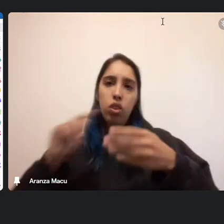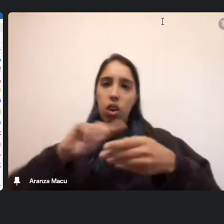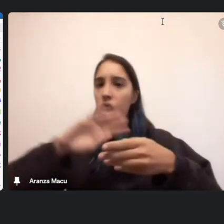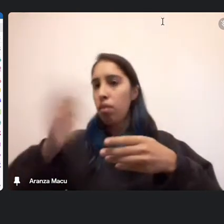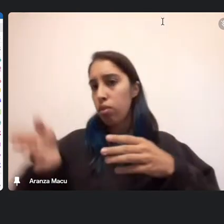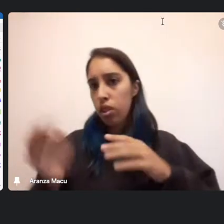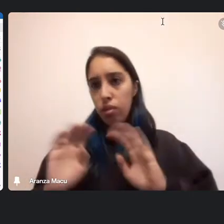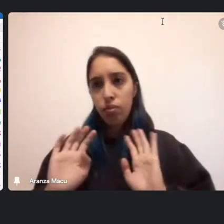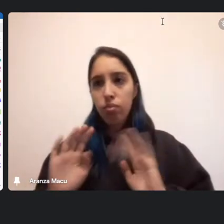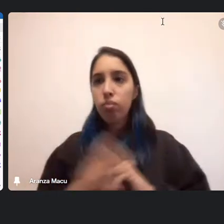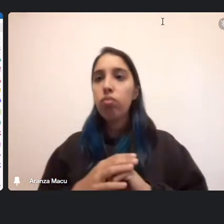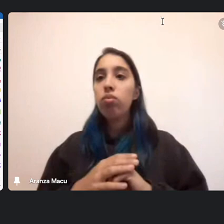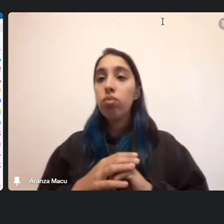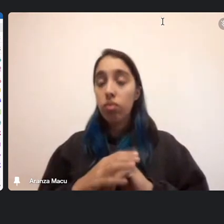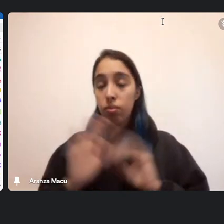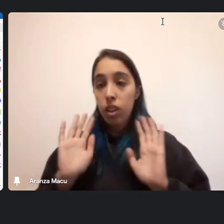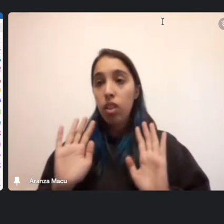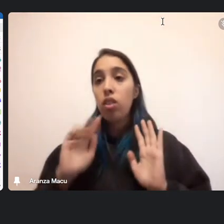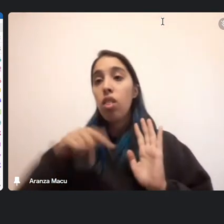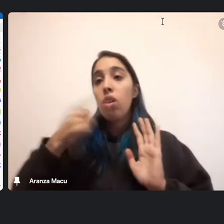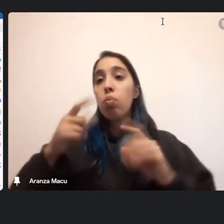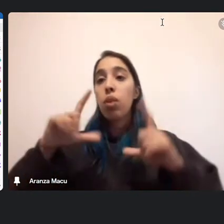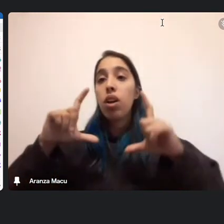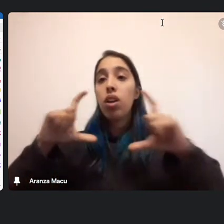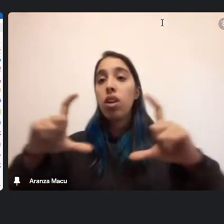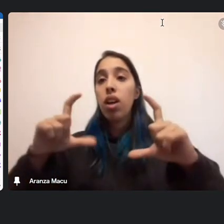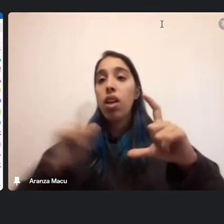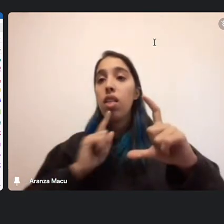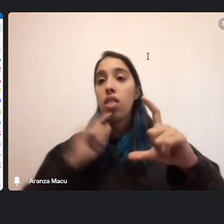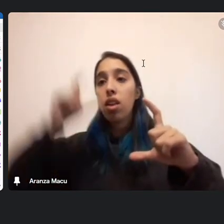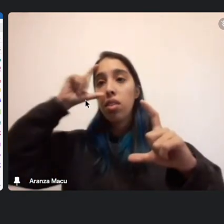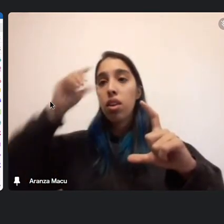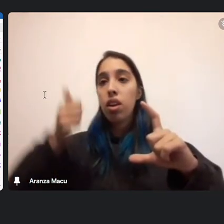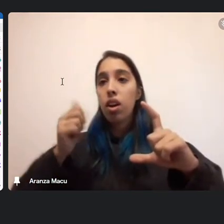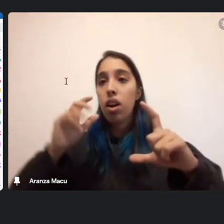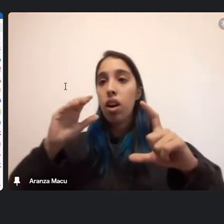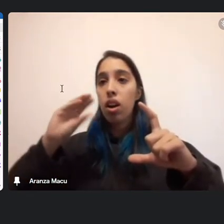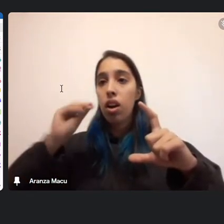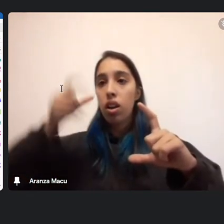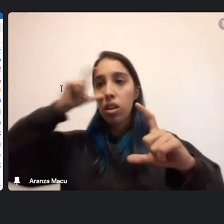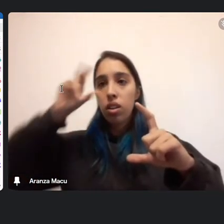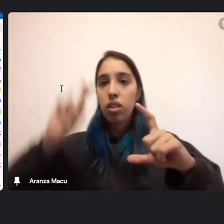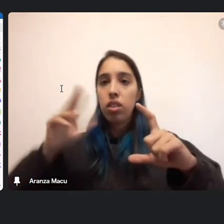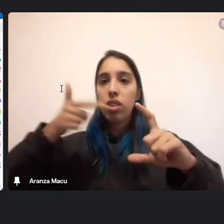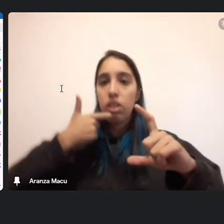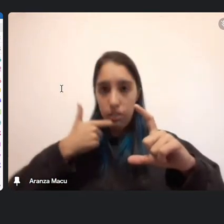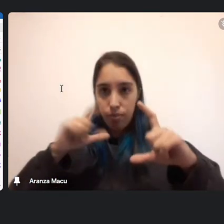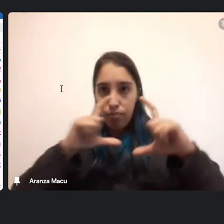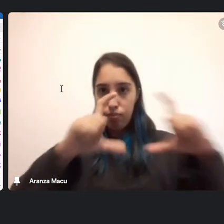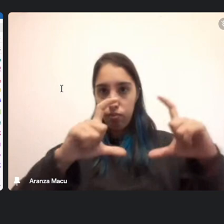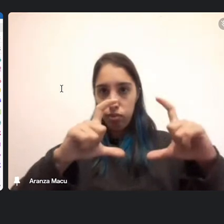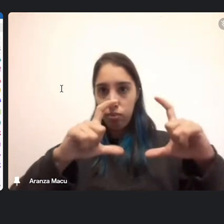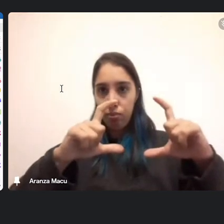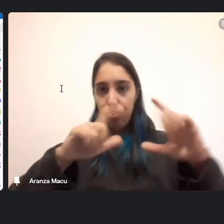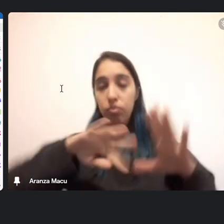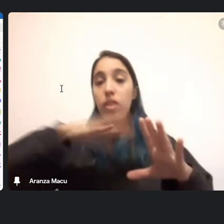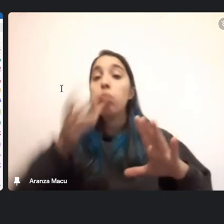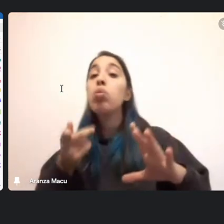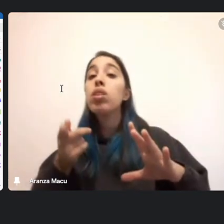tenemos teachers solamente. Sí. Bien. Luego, ¿qué tenemos?